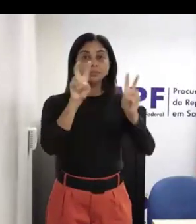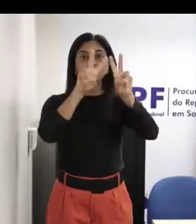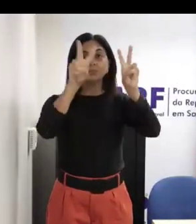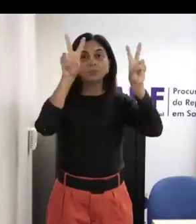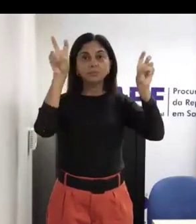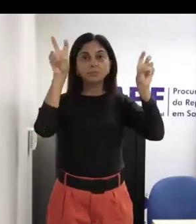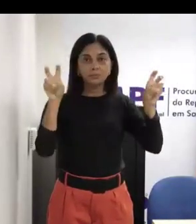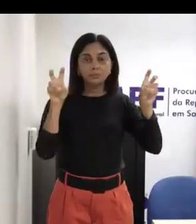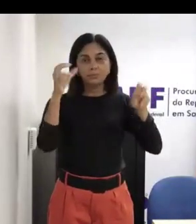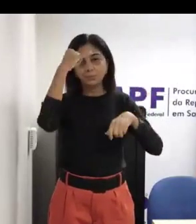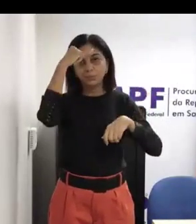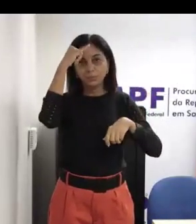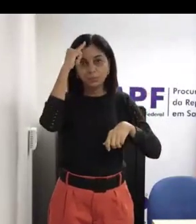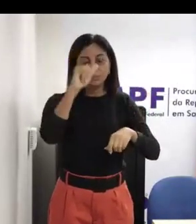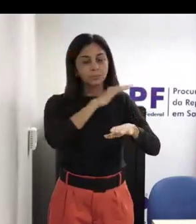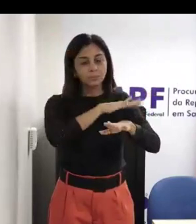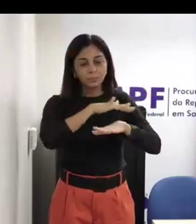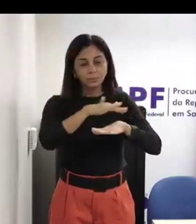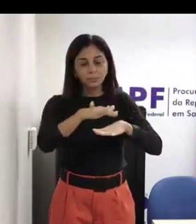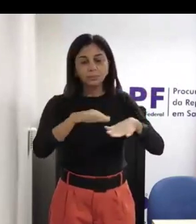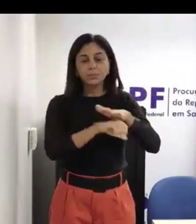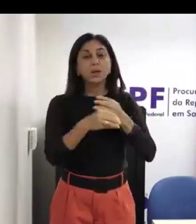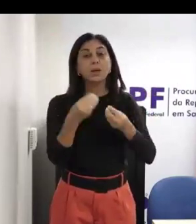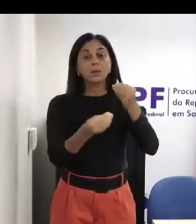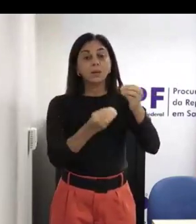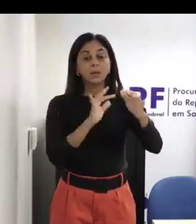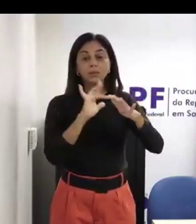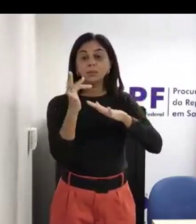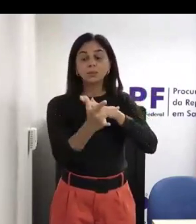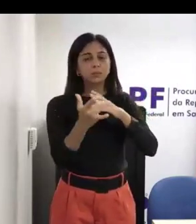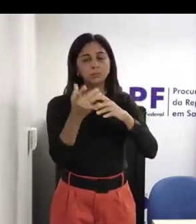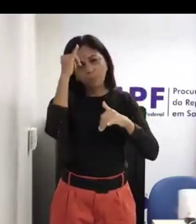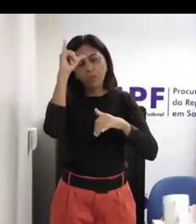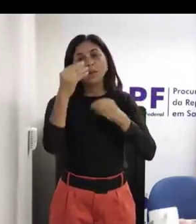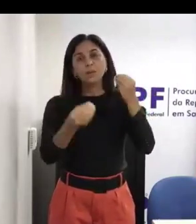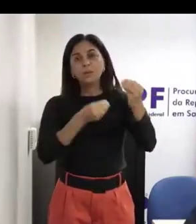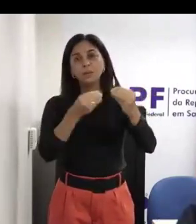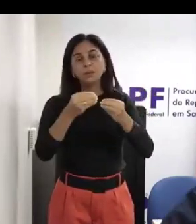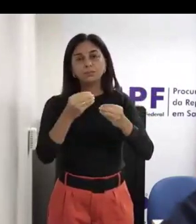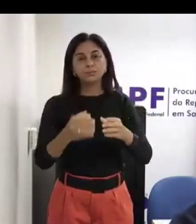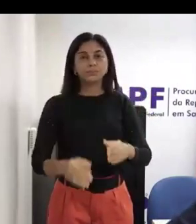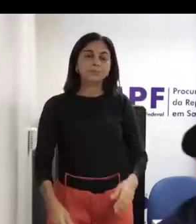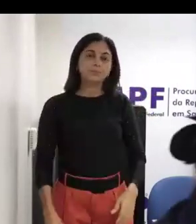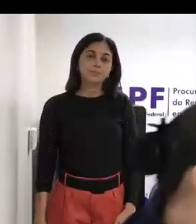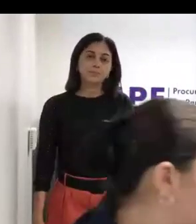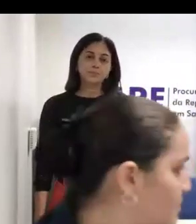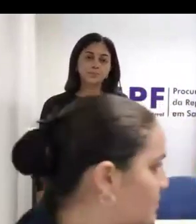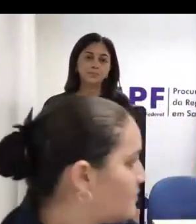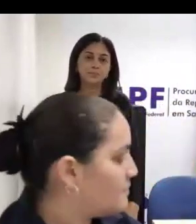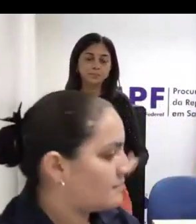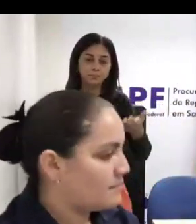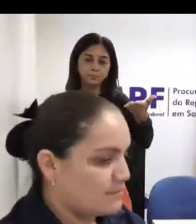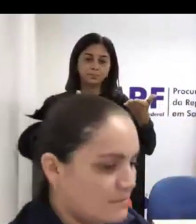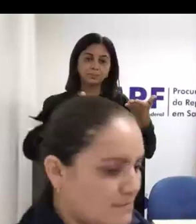relacionados à pornografia infantil na internet desafios e perspectivas eu chamo agora